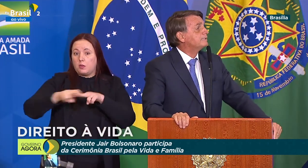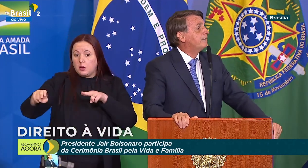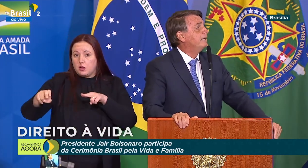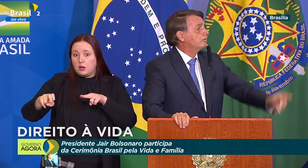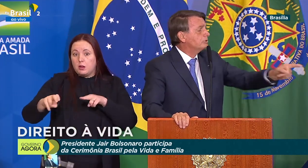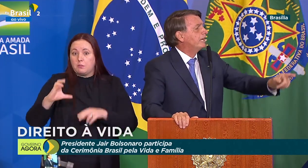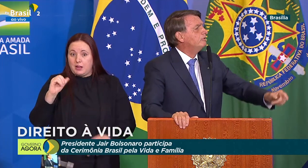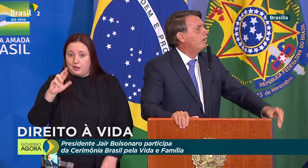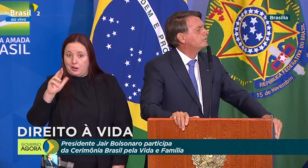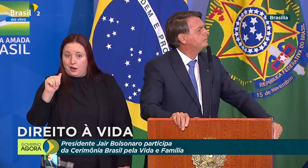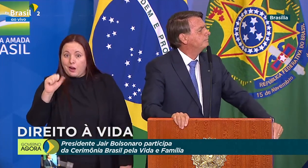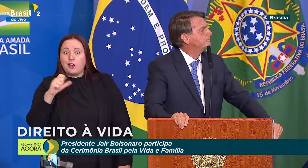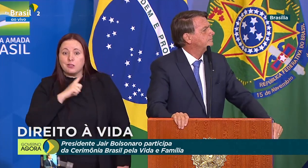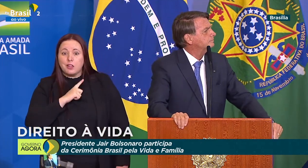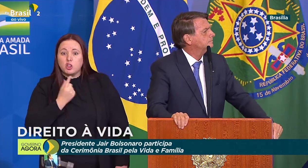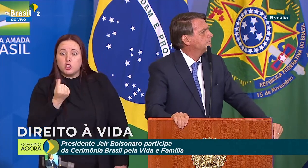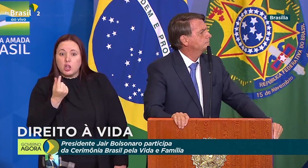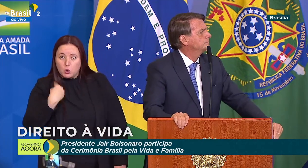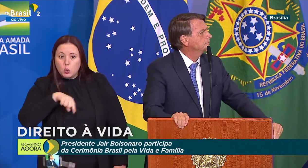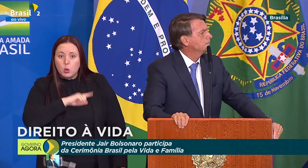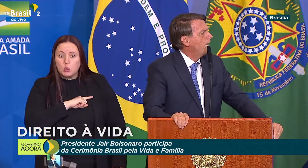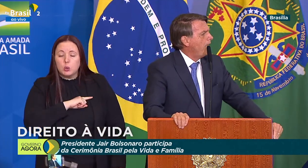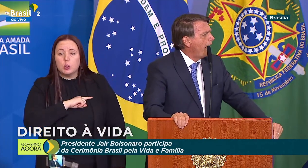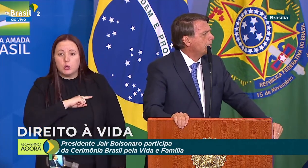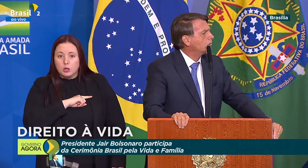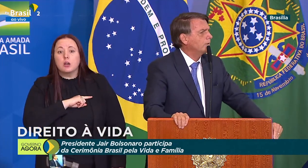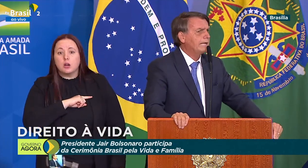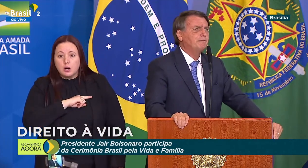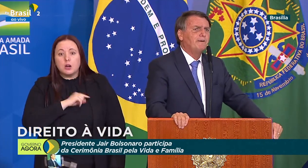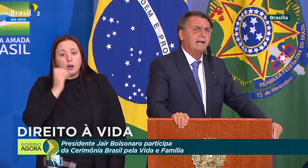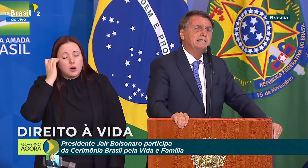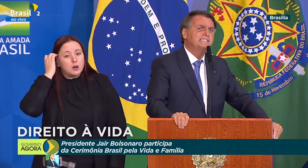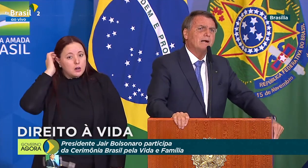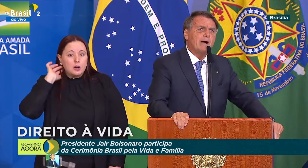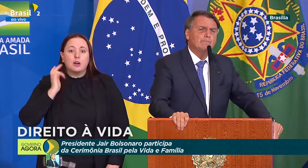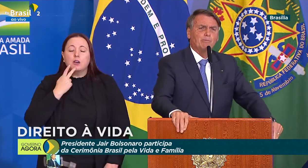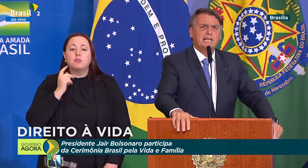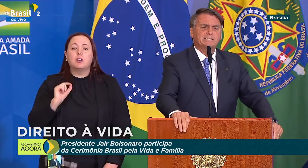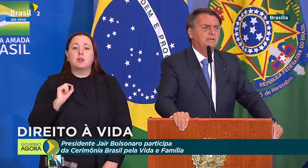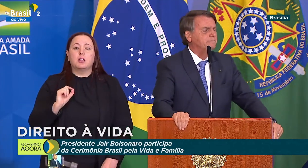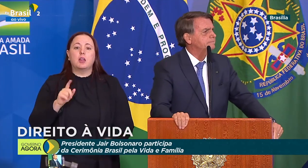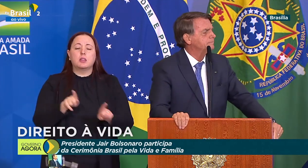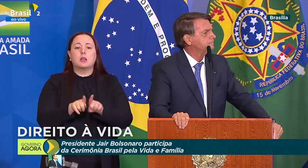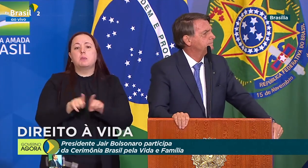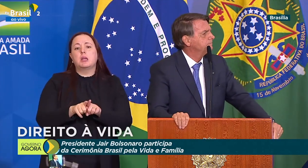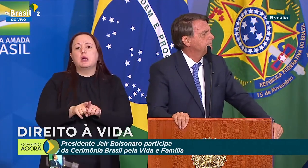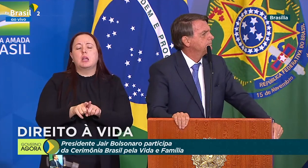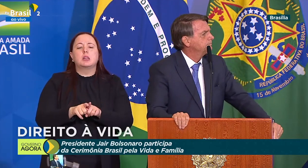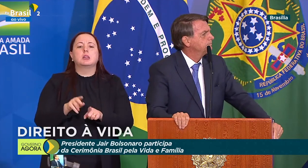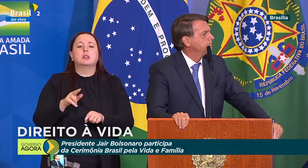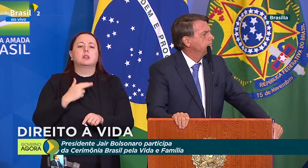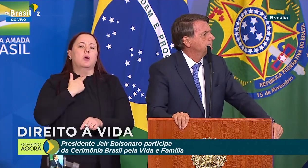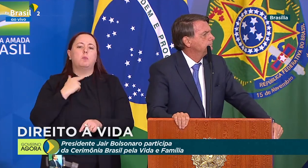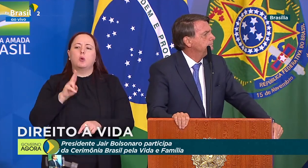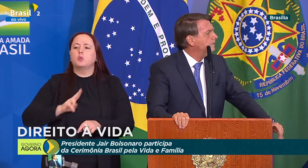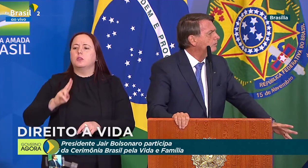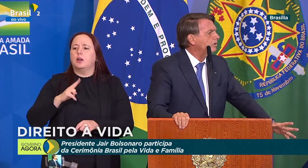mas Caracas tem que o dinheiro nossa e esse outro lado fale desarmar a população